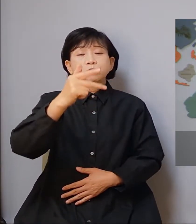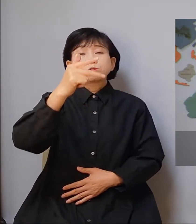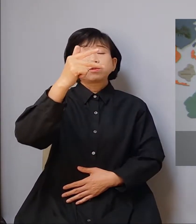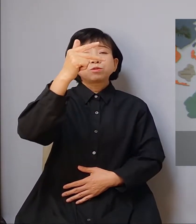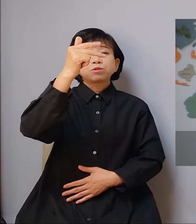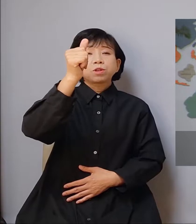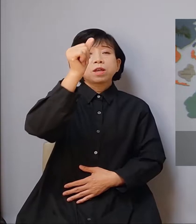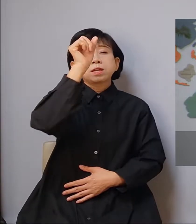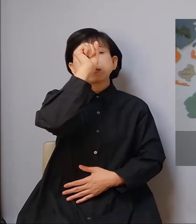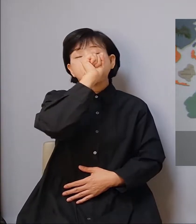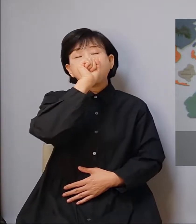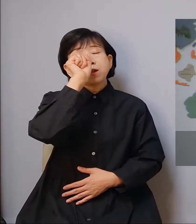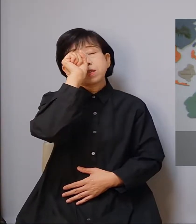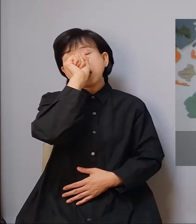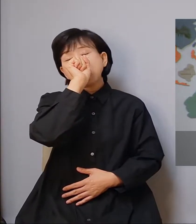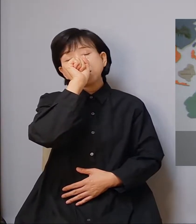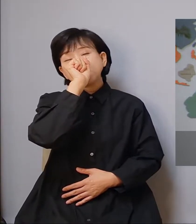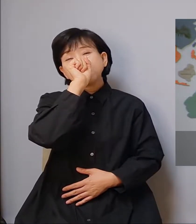긍휼과 주의